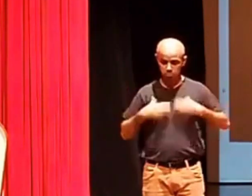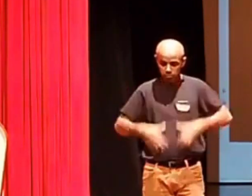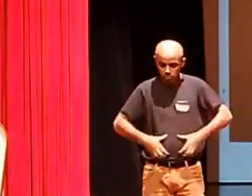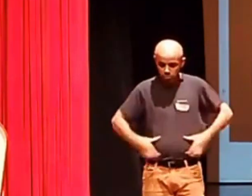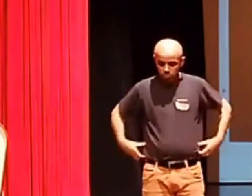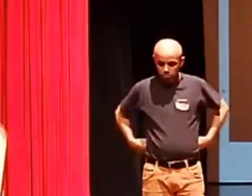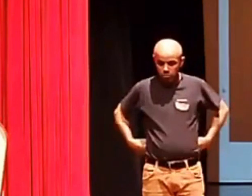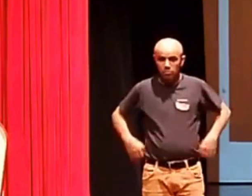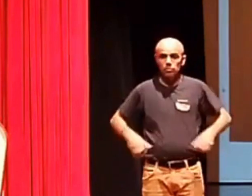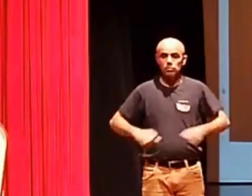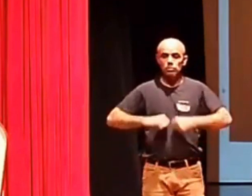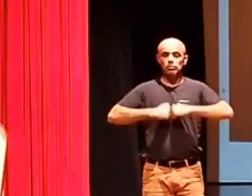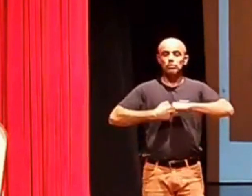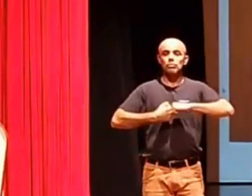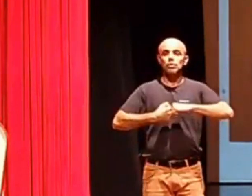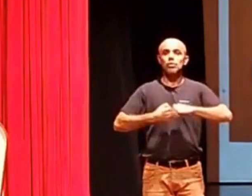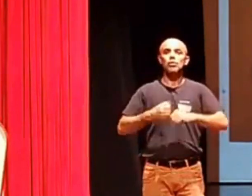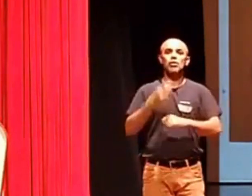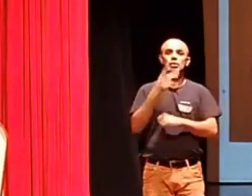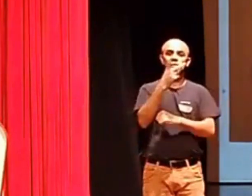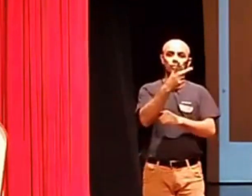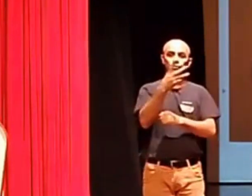horas ao dia.